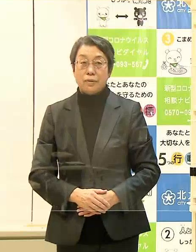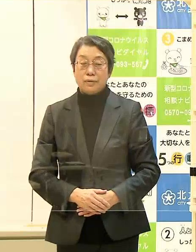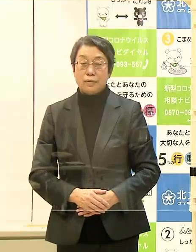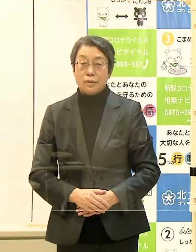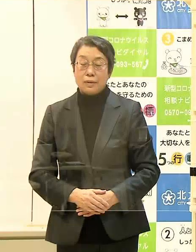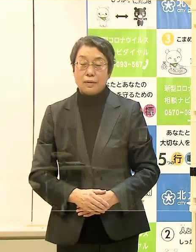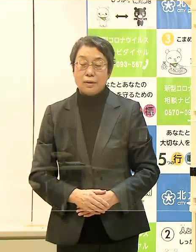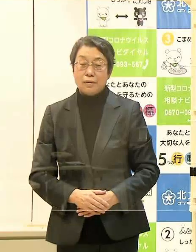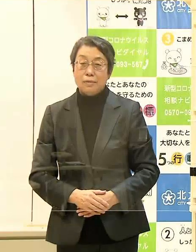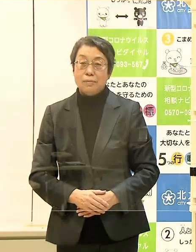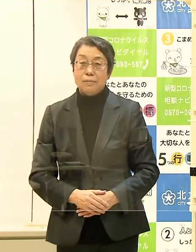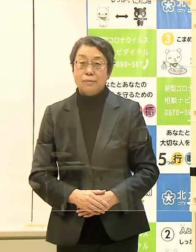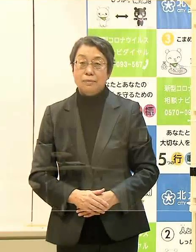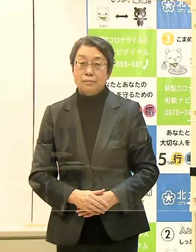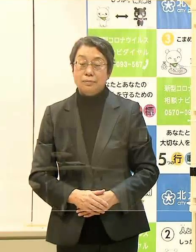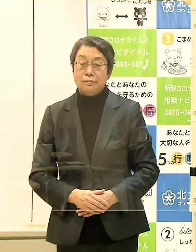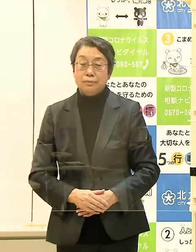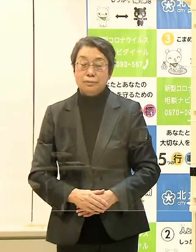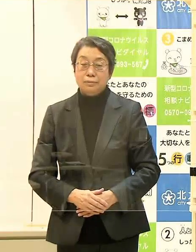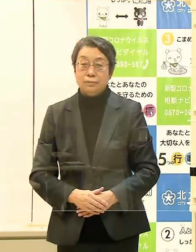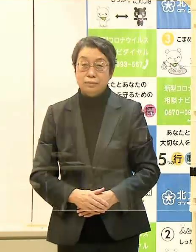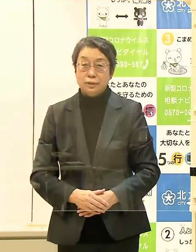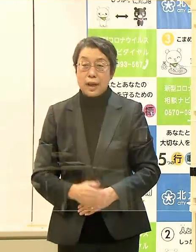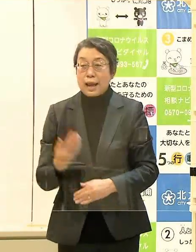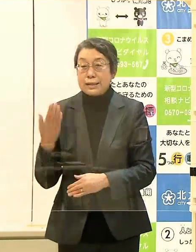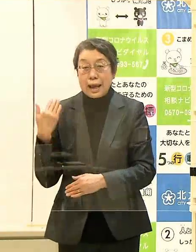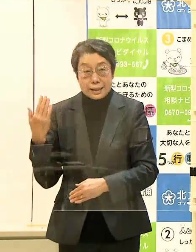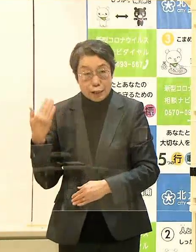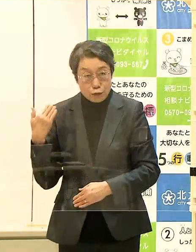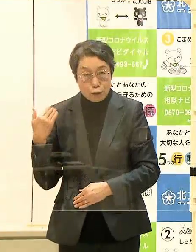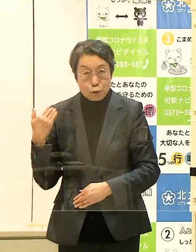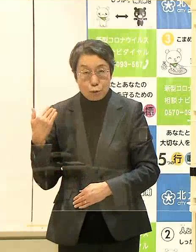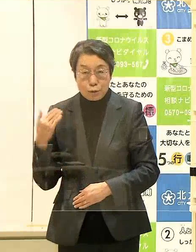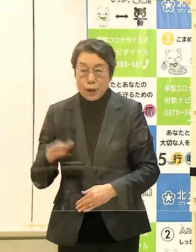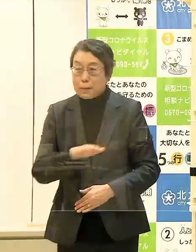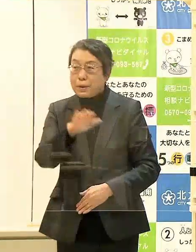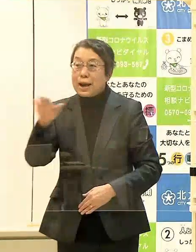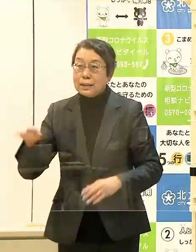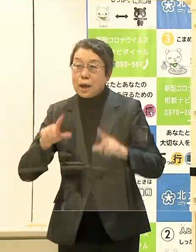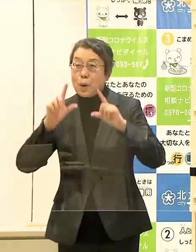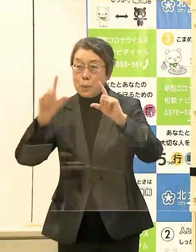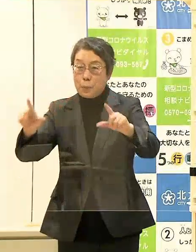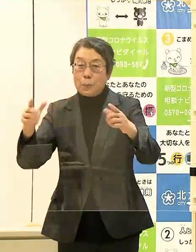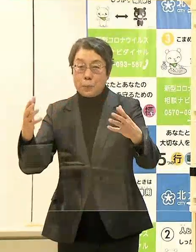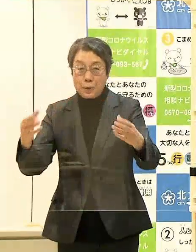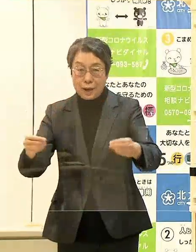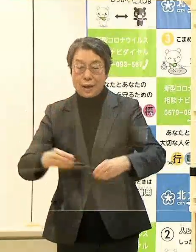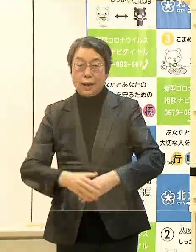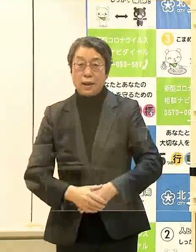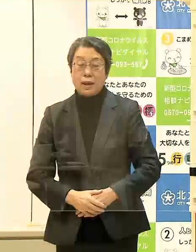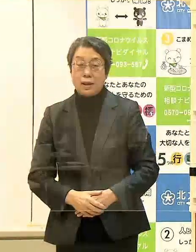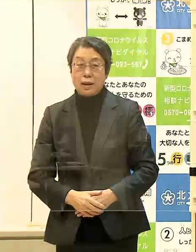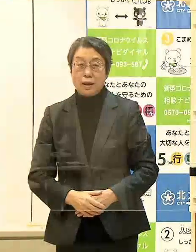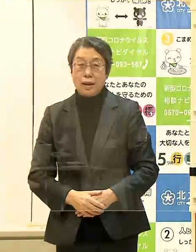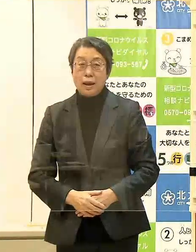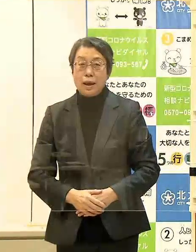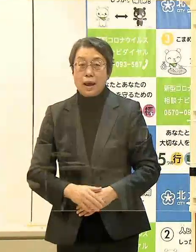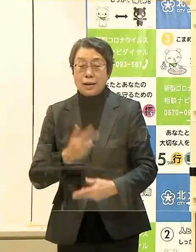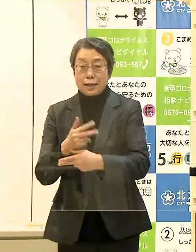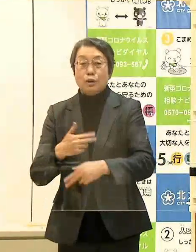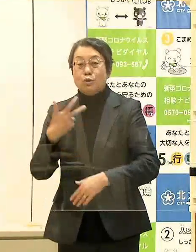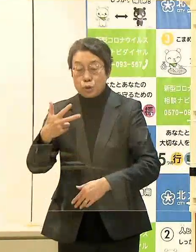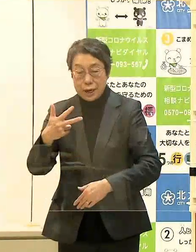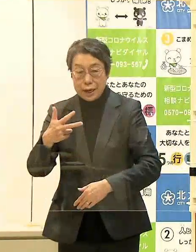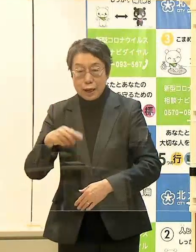これにつきましてはすでに先日皆様に報告いたしましたように本誌独自の